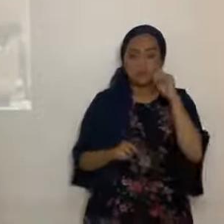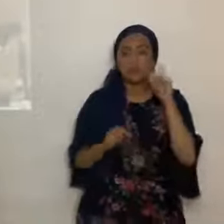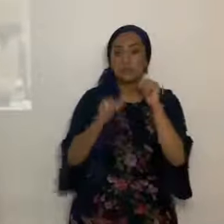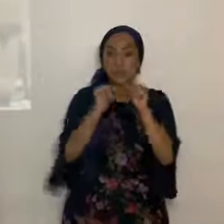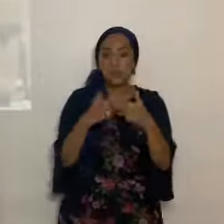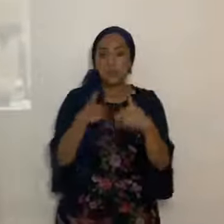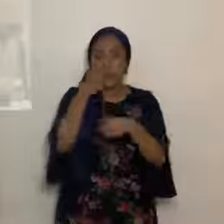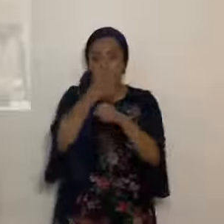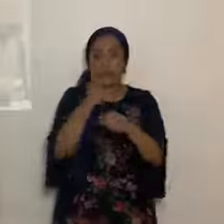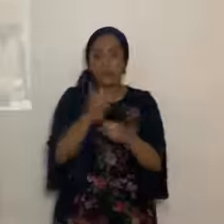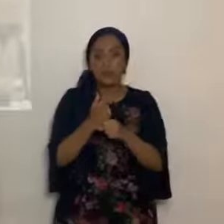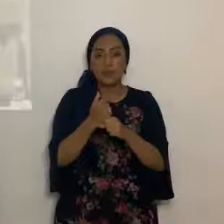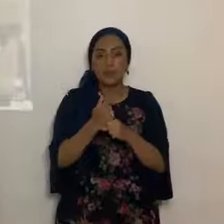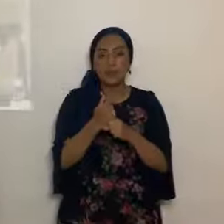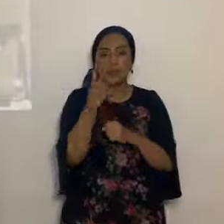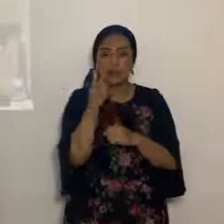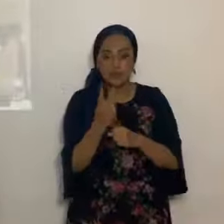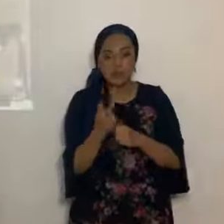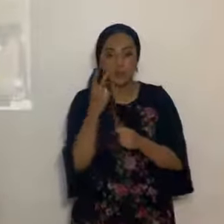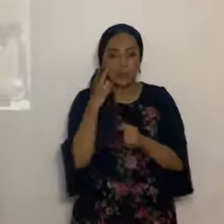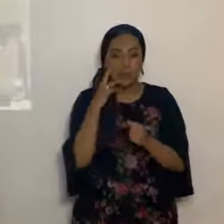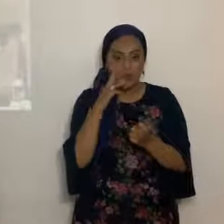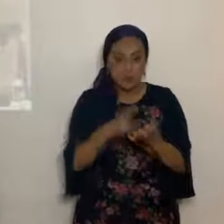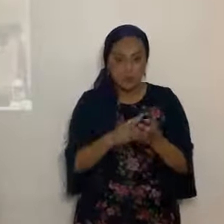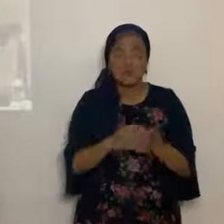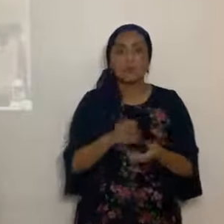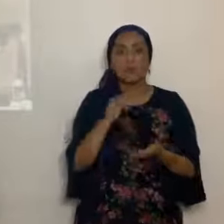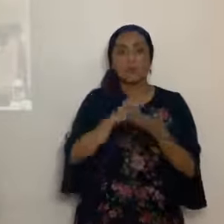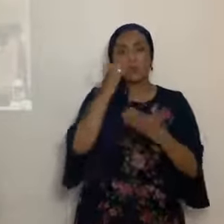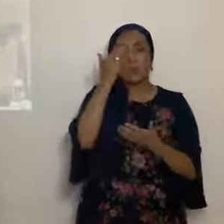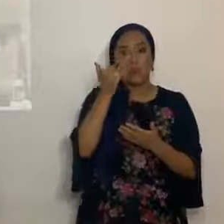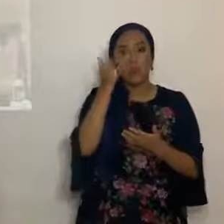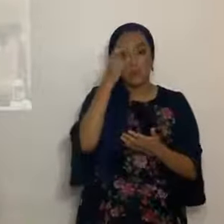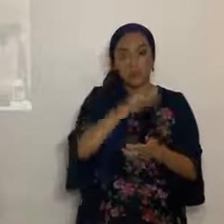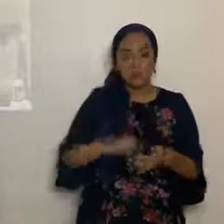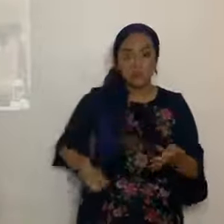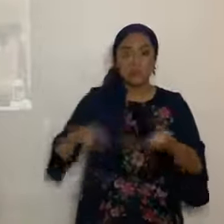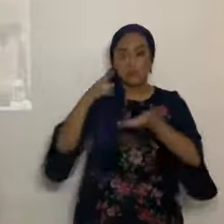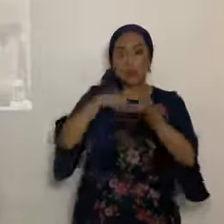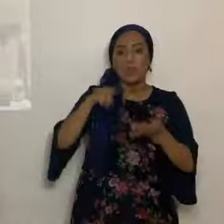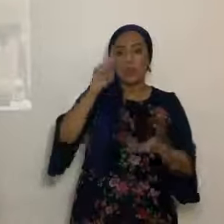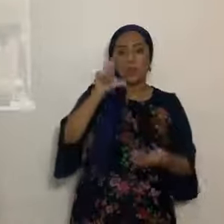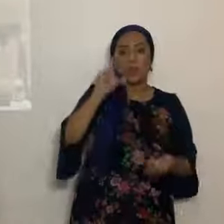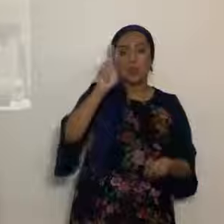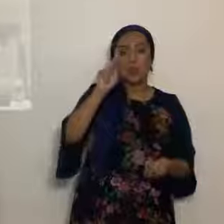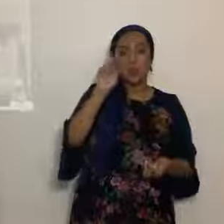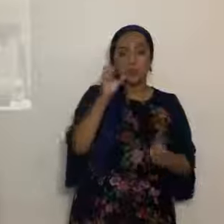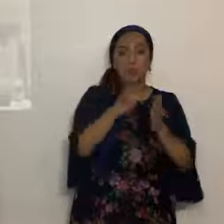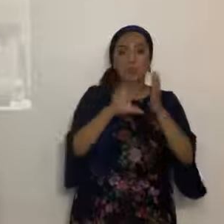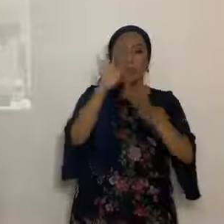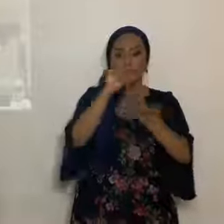haya hermanos presentes. Entonces, por eso Yahshua Mashiach, vamos a Lucas